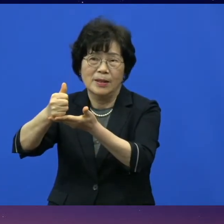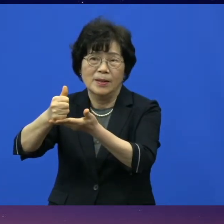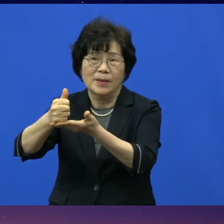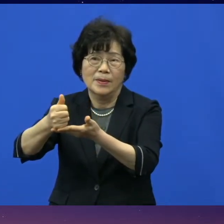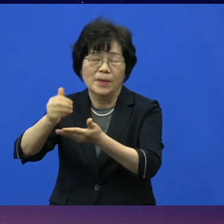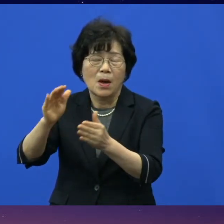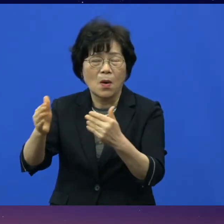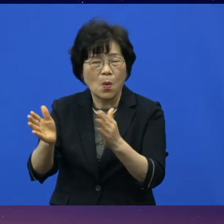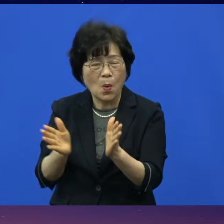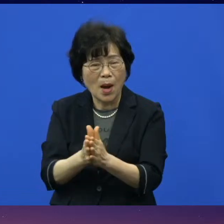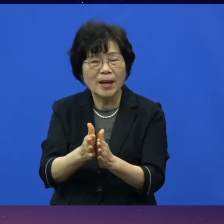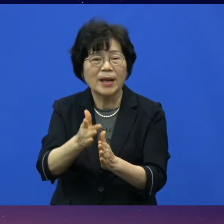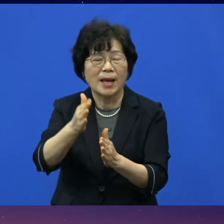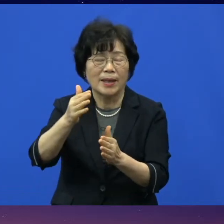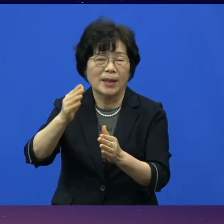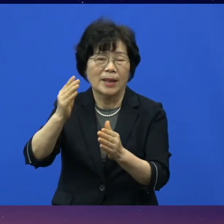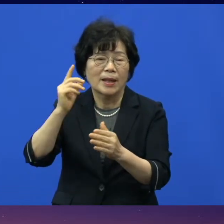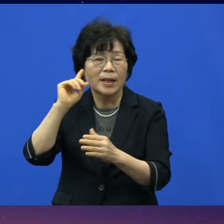화려하잖아요.